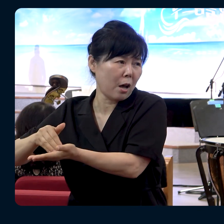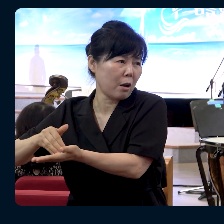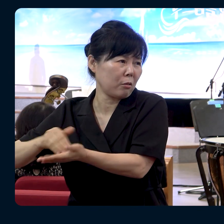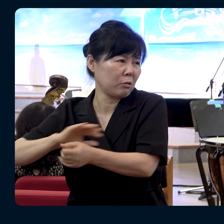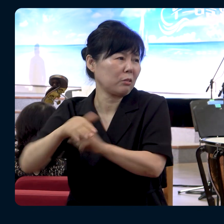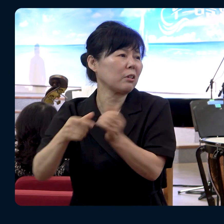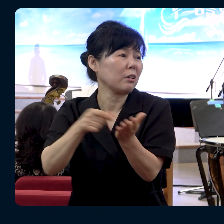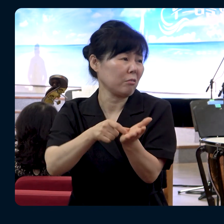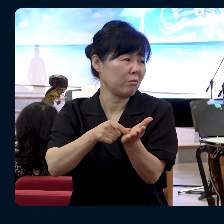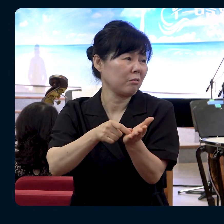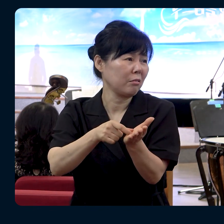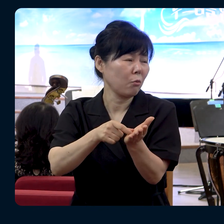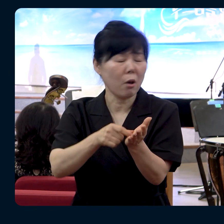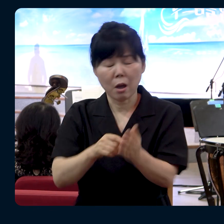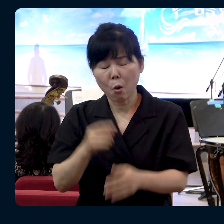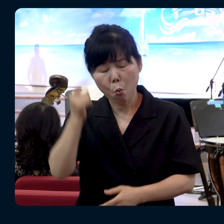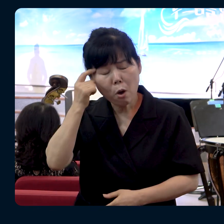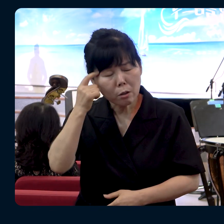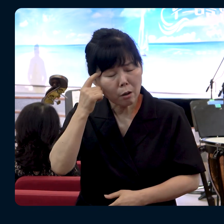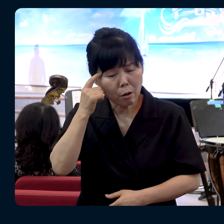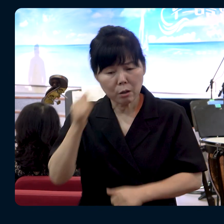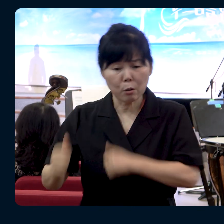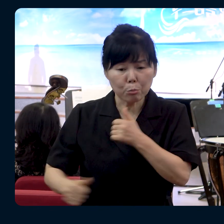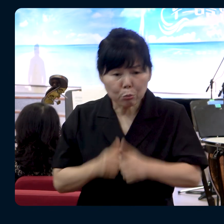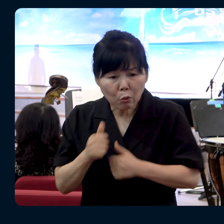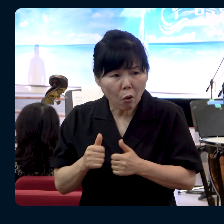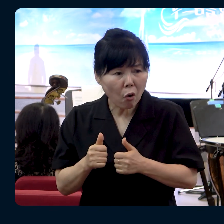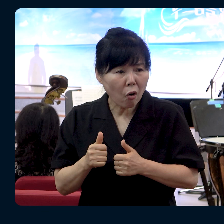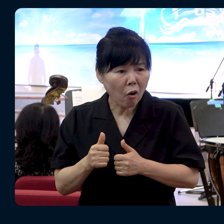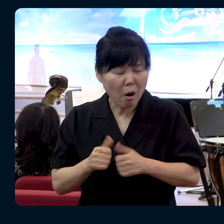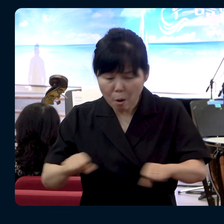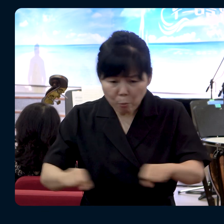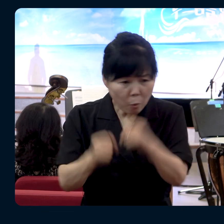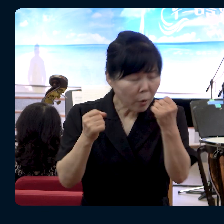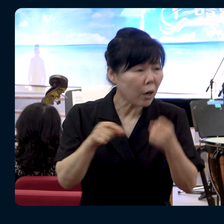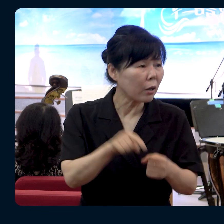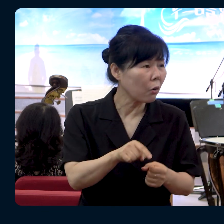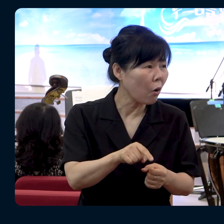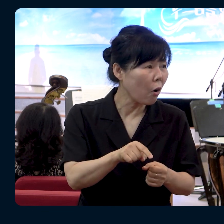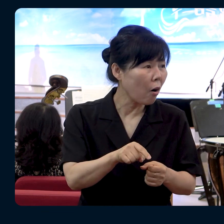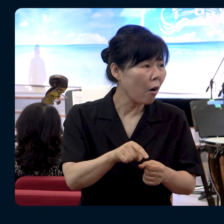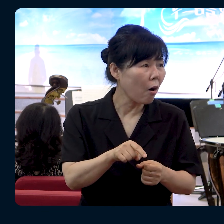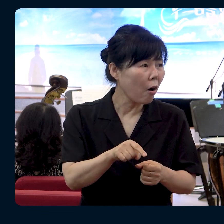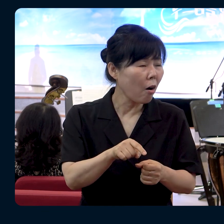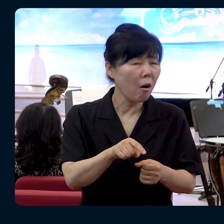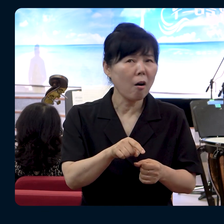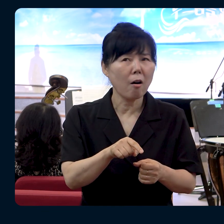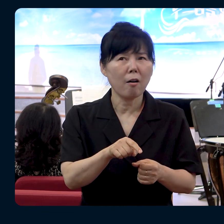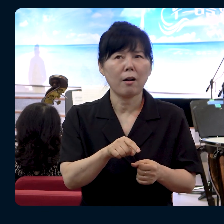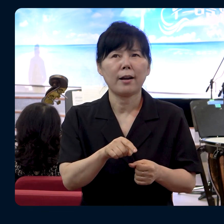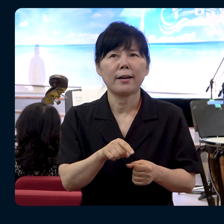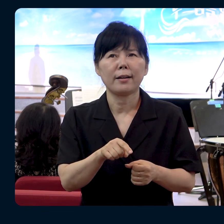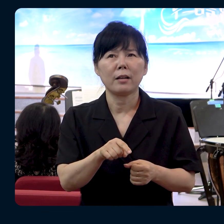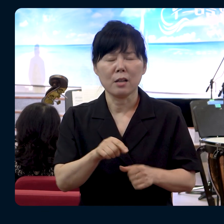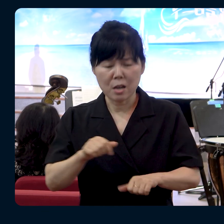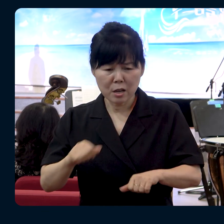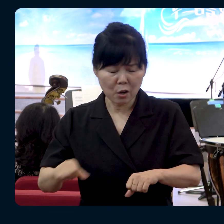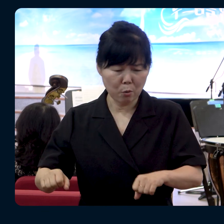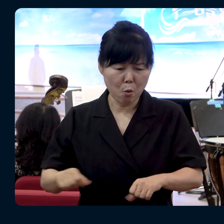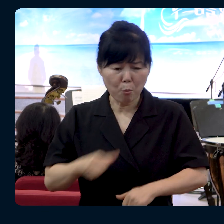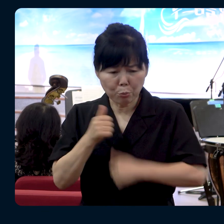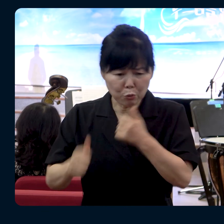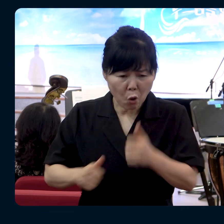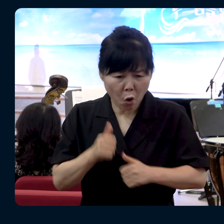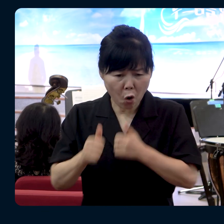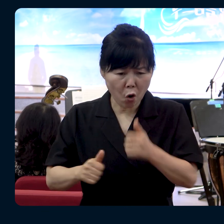말은 분노를 표출하는 분이나 그걸 당하는 분이나 다 그 짓눌림이 있다라는